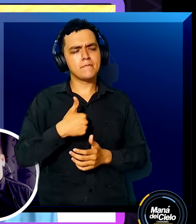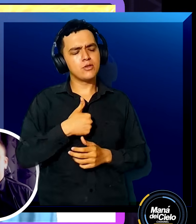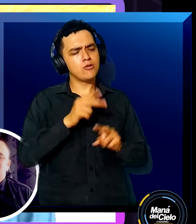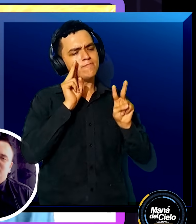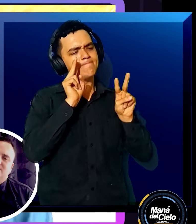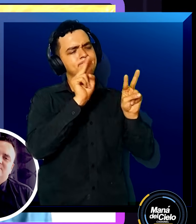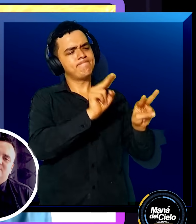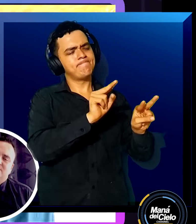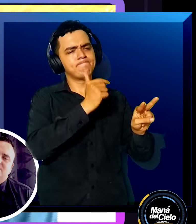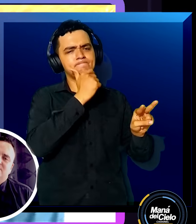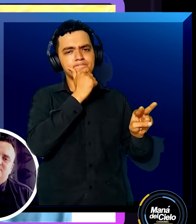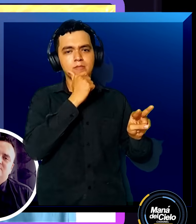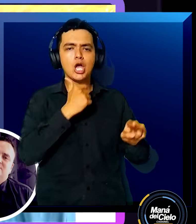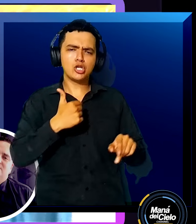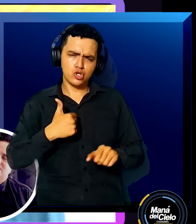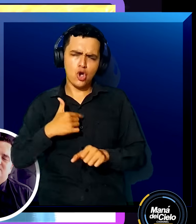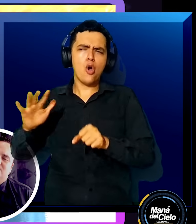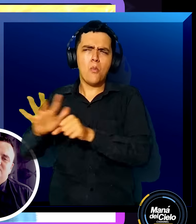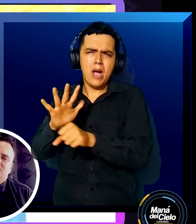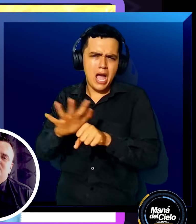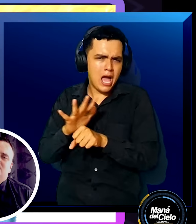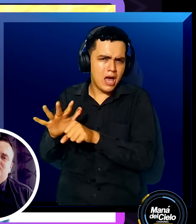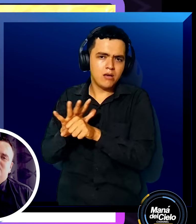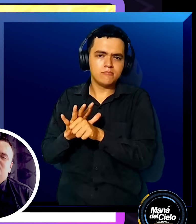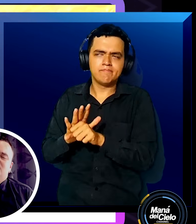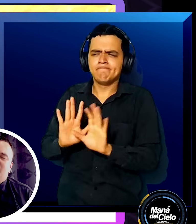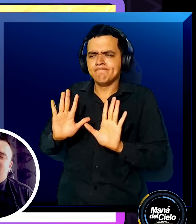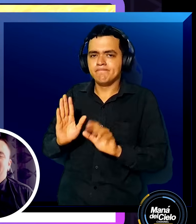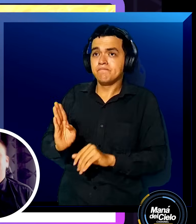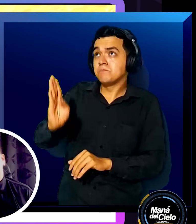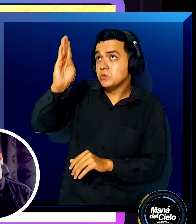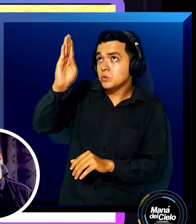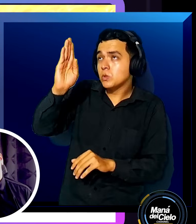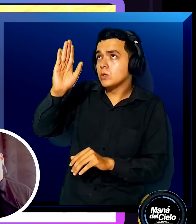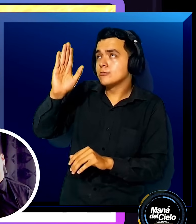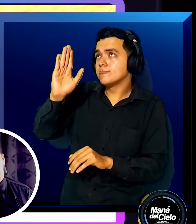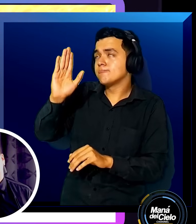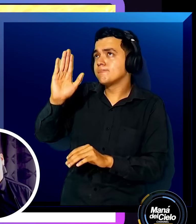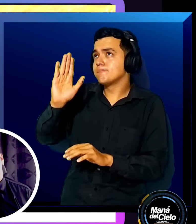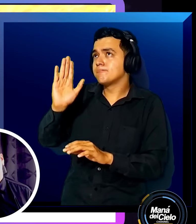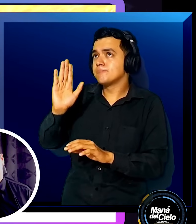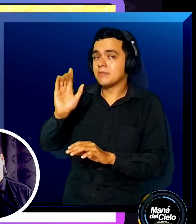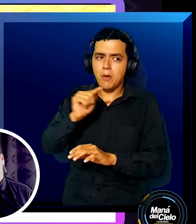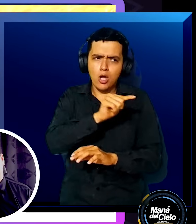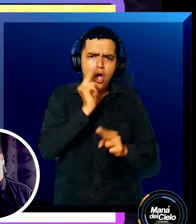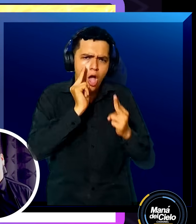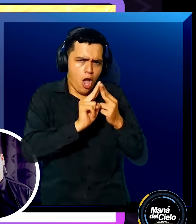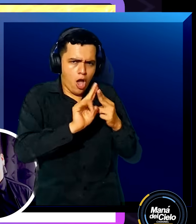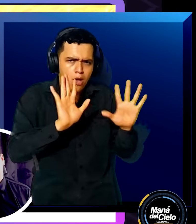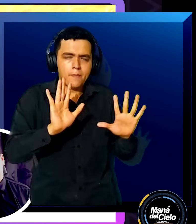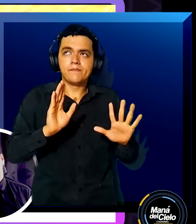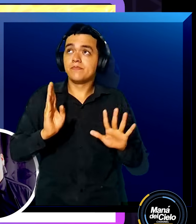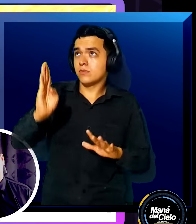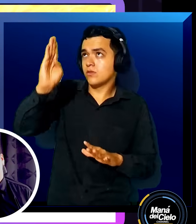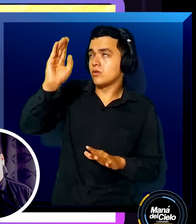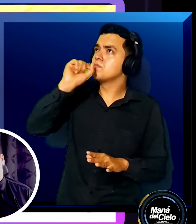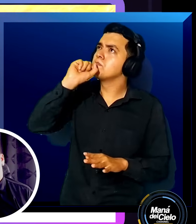toda la adoración. Te adoro, Jesús, te adoro, Jesús, te adoro, Jesús, te adoro, Jesús. Pero sabe una cosa,